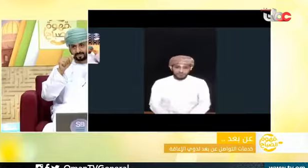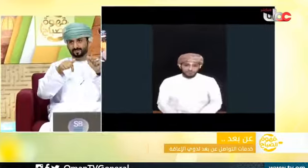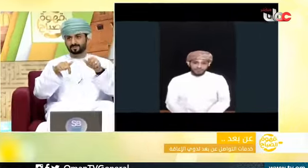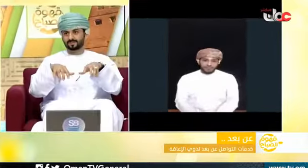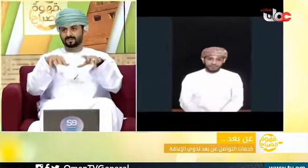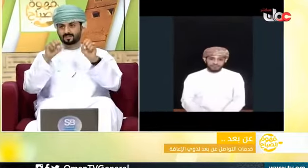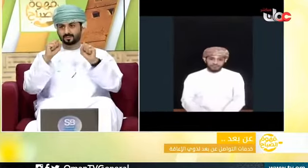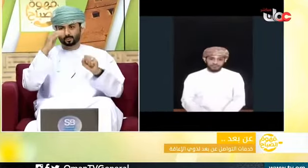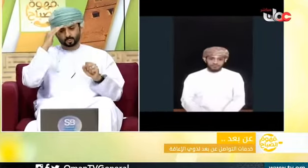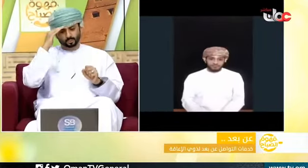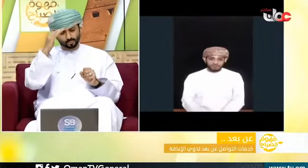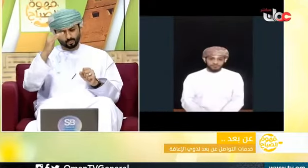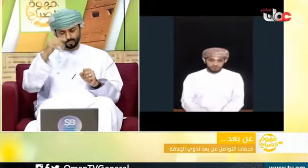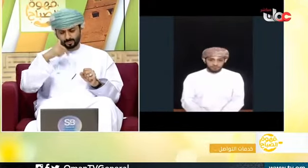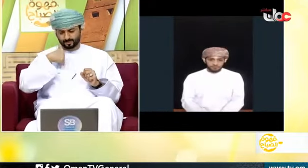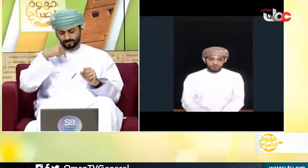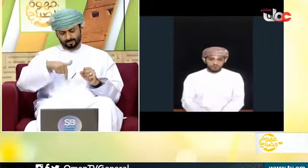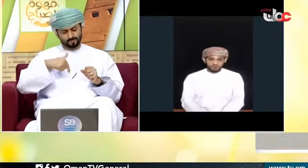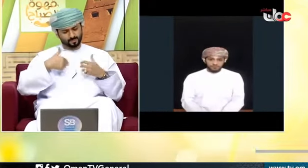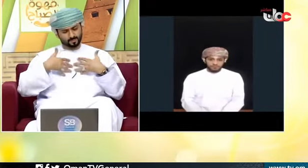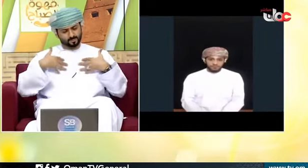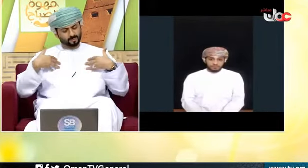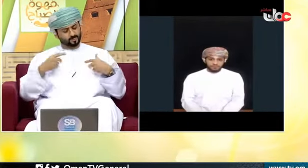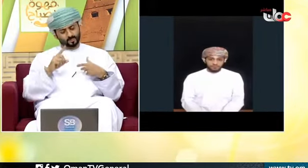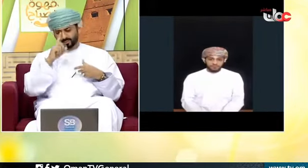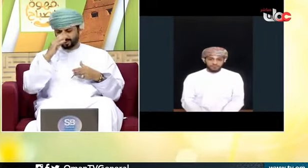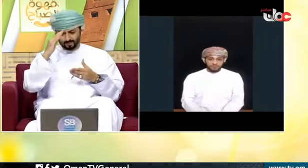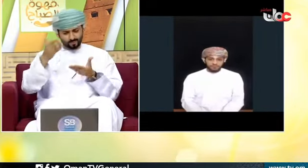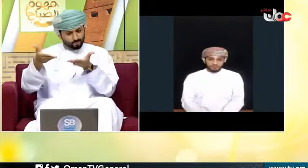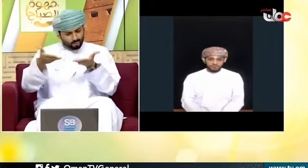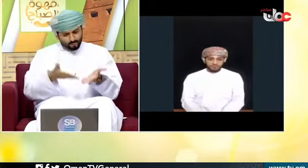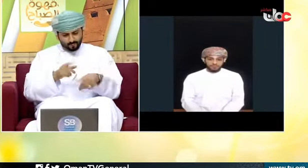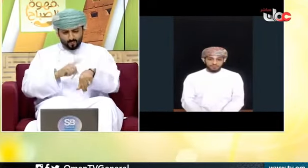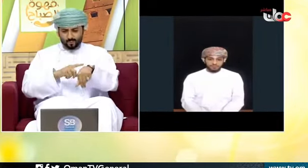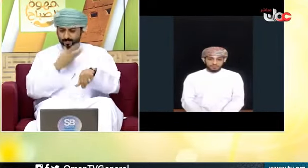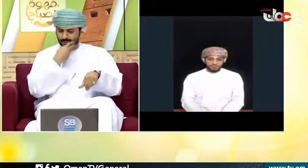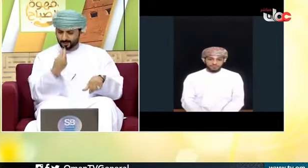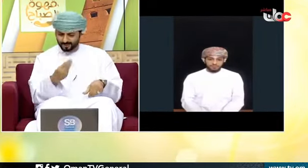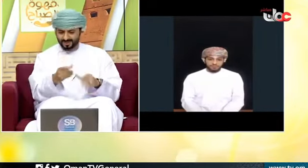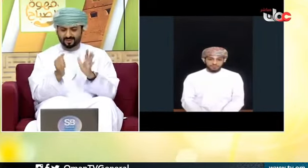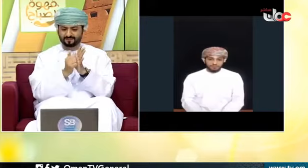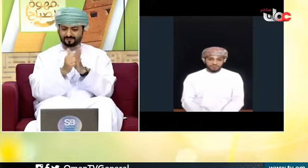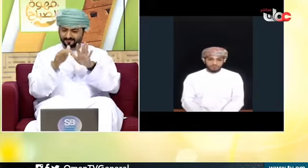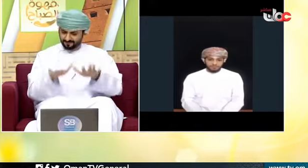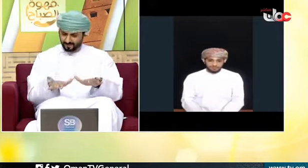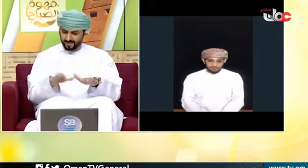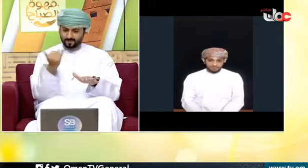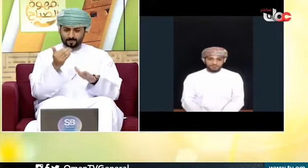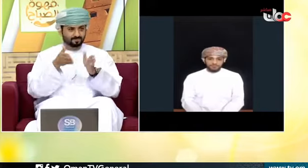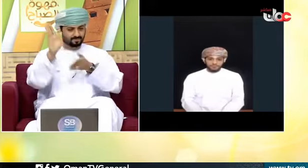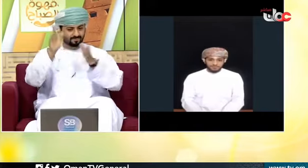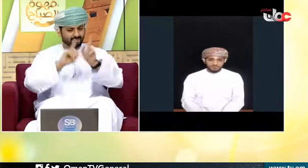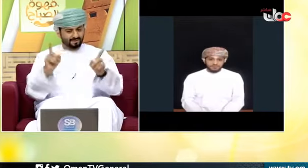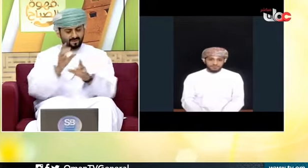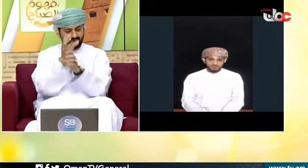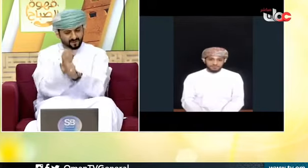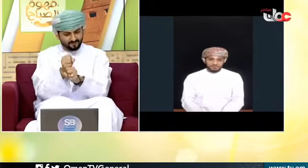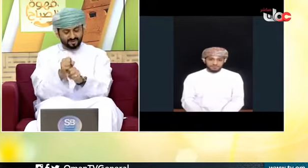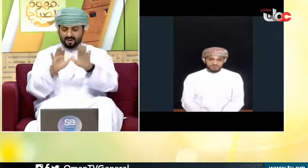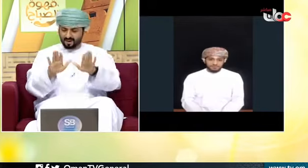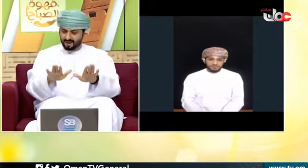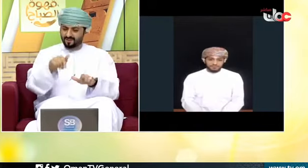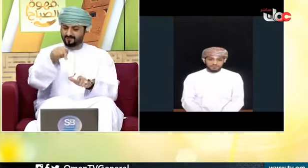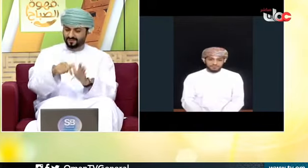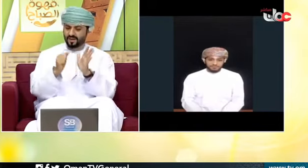طبعا أشكرك جدا، وأنا يعني سعيد بتواصلي معك، وشكرا على وجودك معنا وأنت موجود في